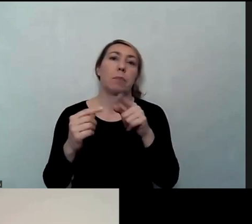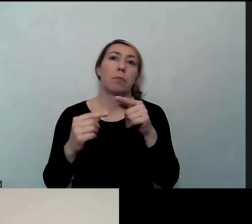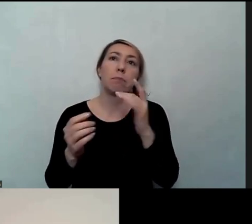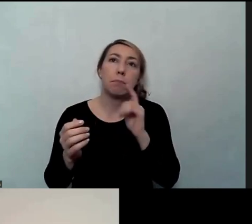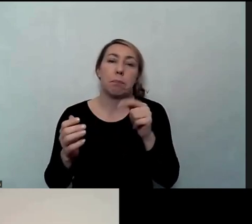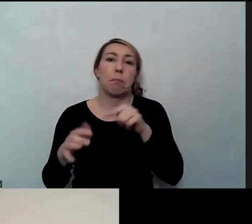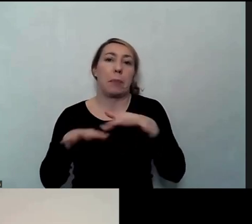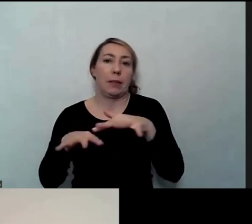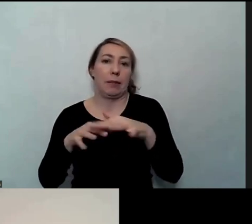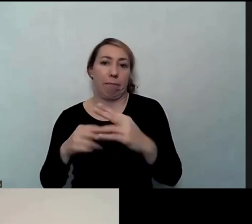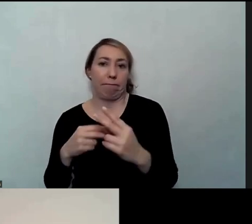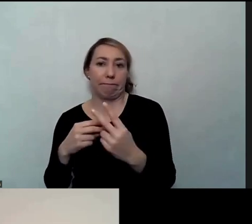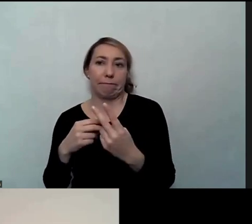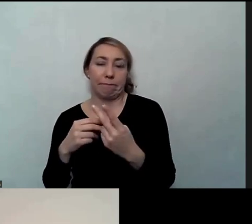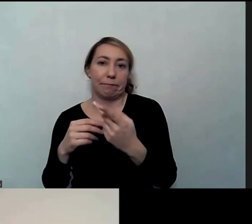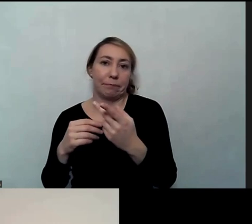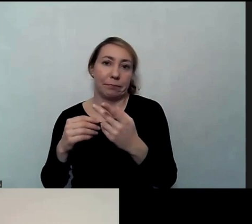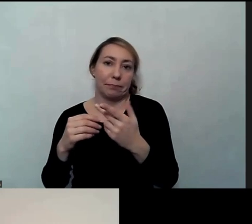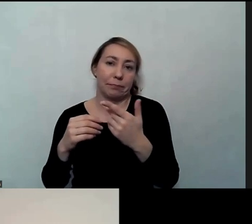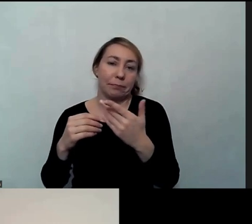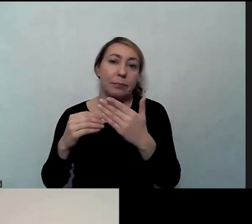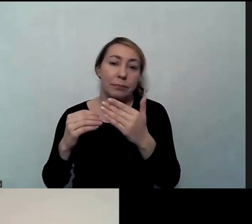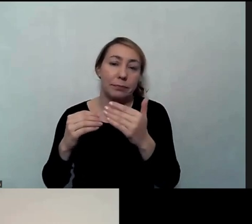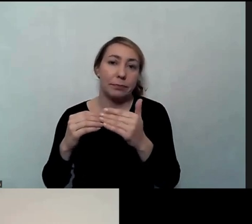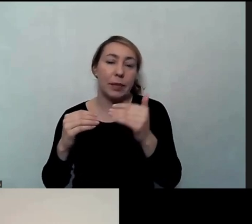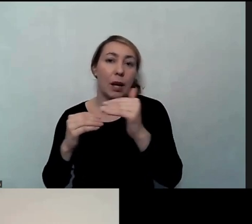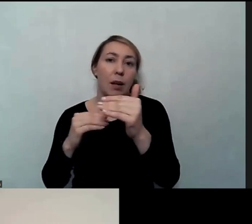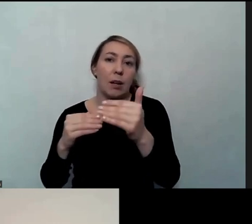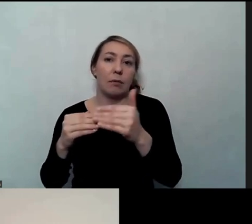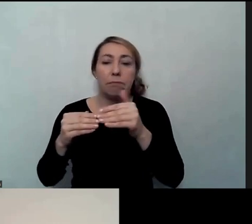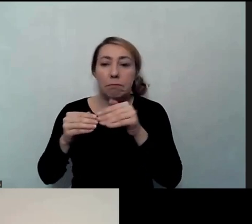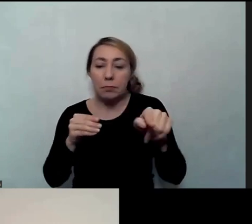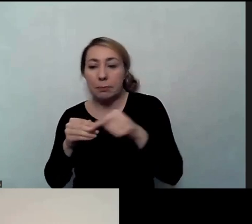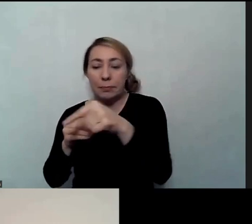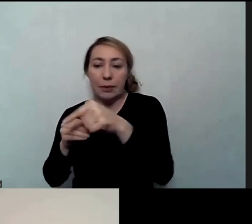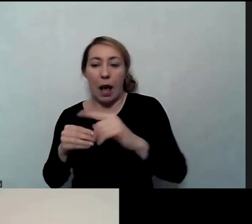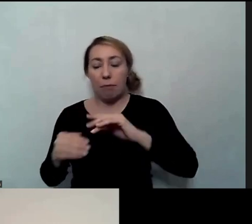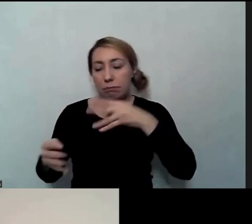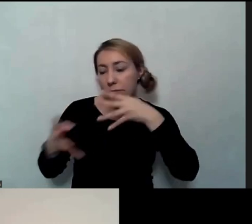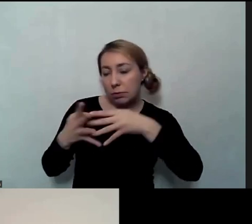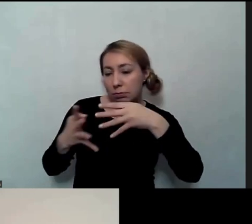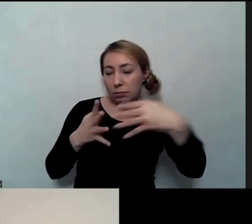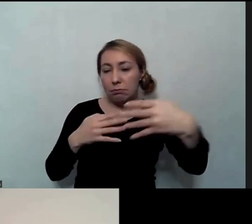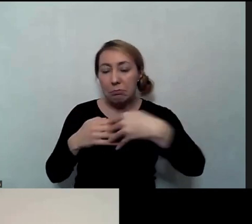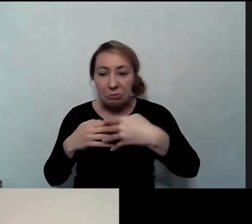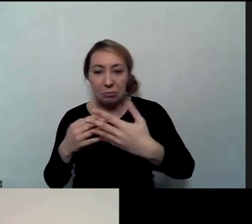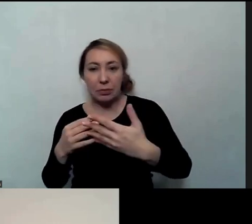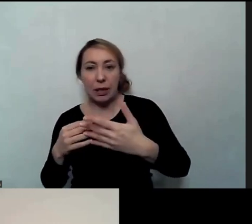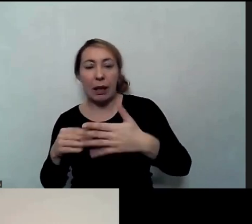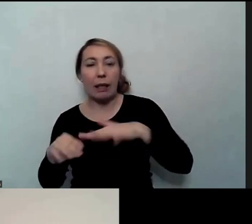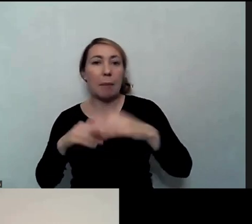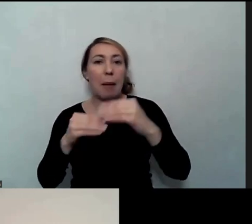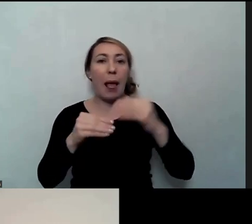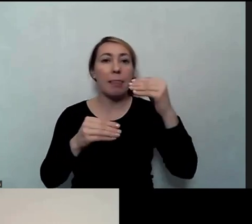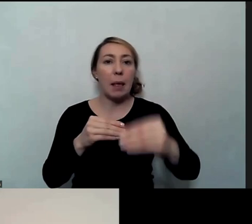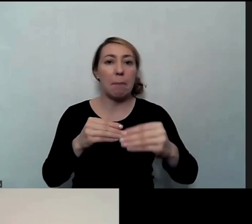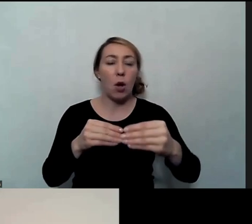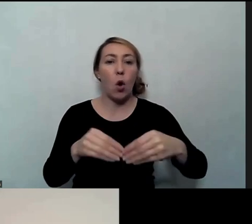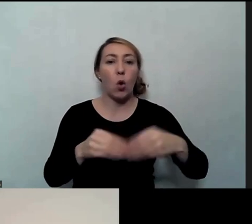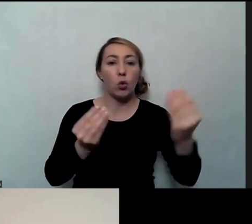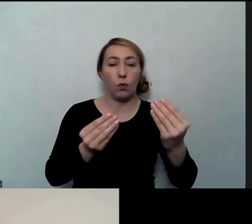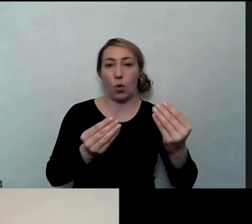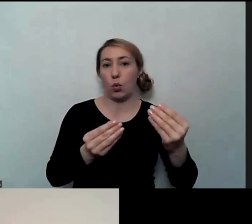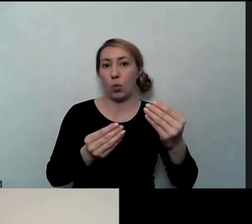odniesienia, takim, który pozwoli nam szacować, na jakim etapie kontinuum rozwoju językowego jest